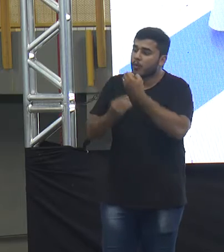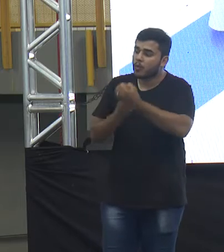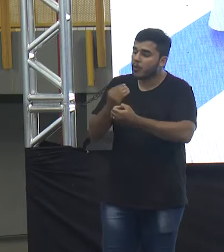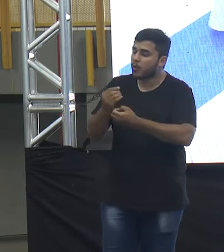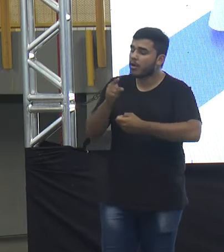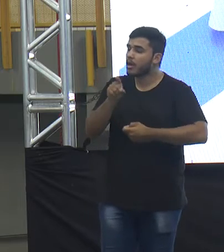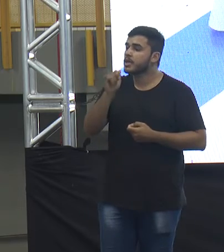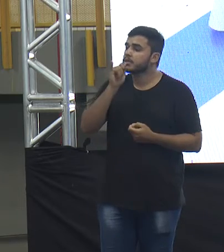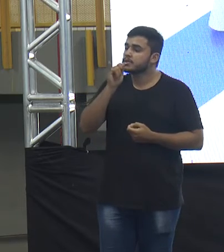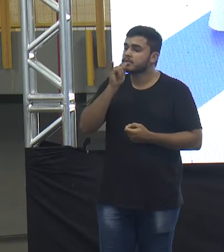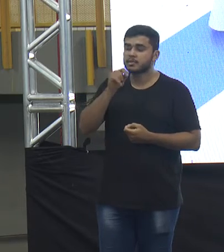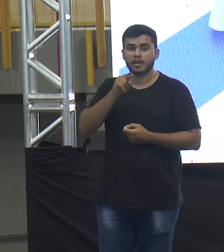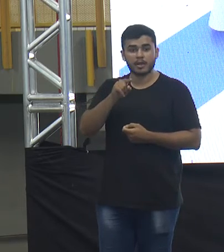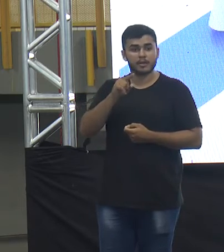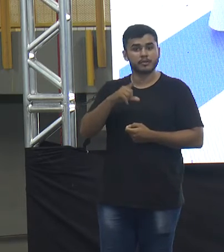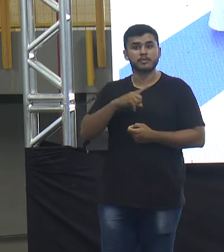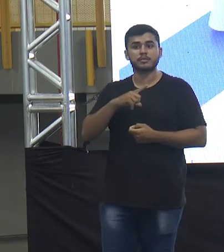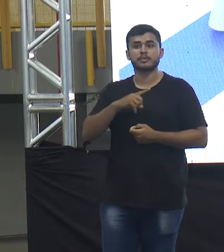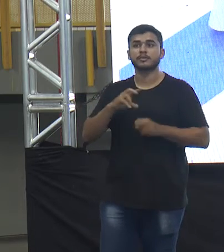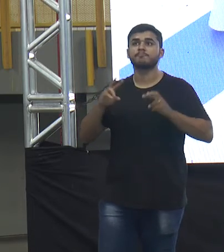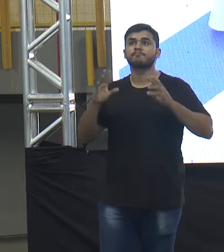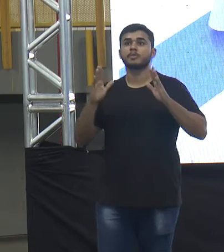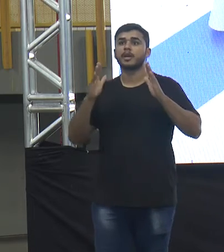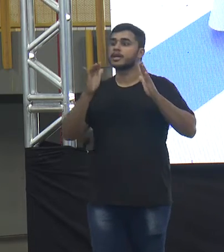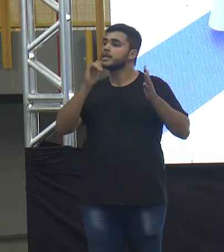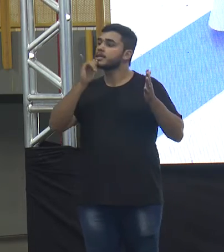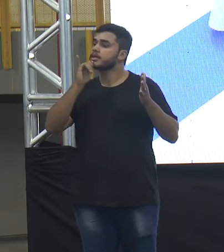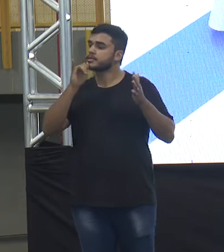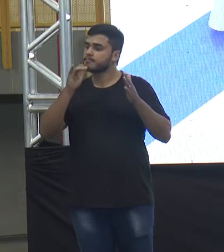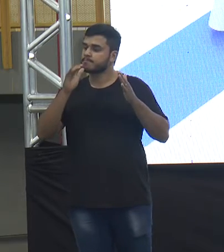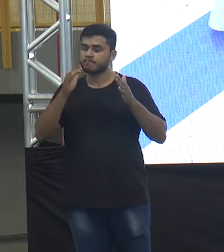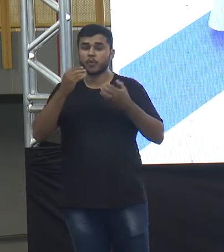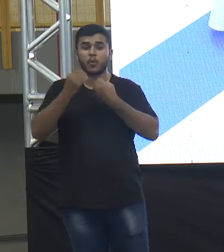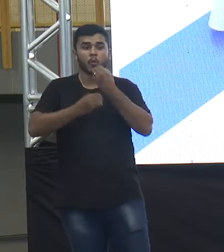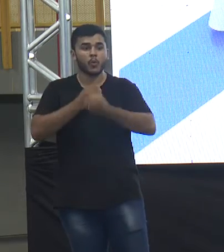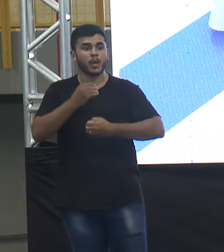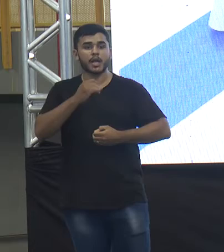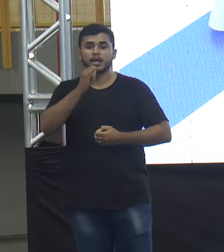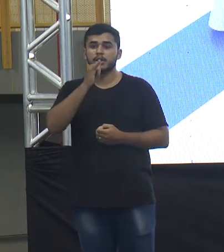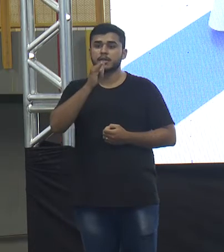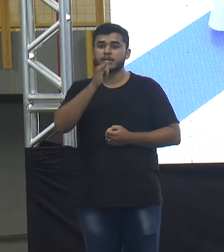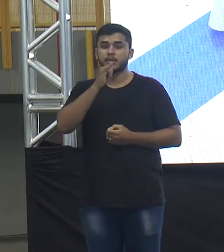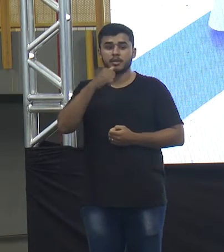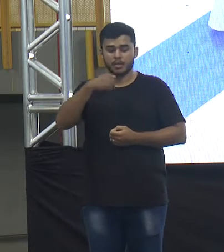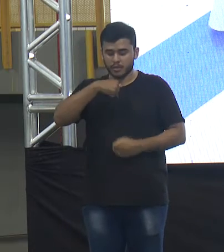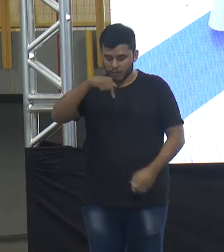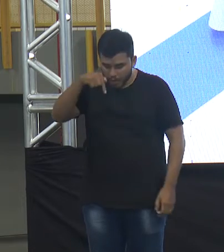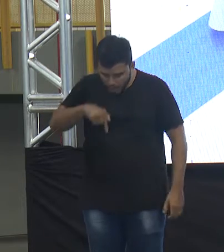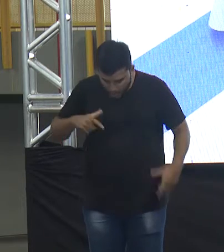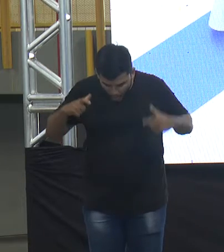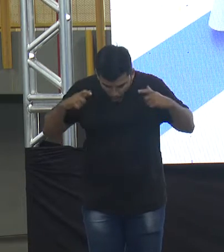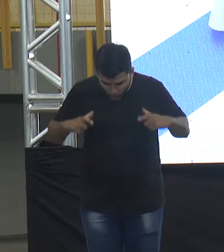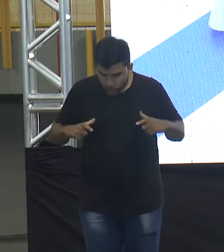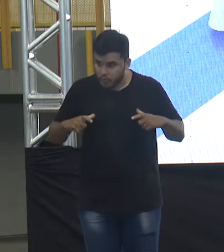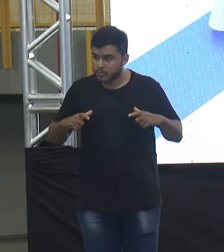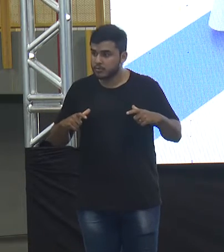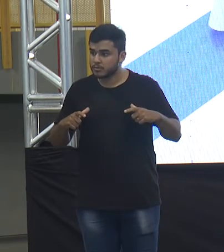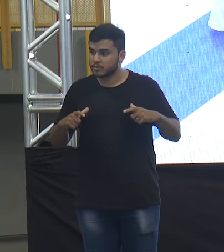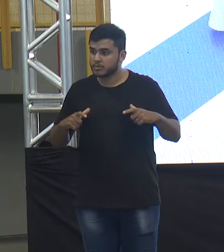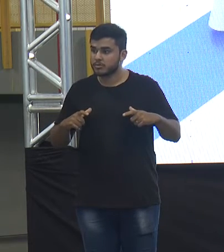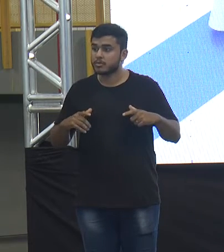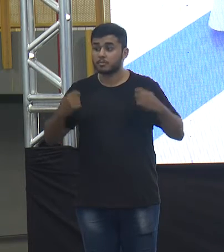definir, aí você vai para um termo mais técnico. Definir a tua localização